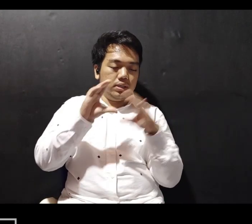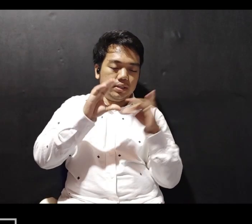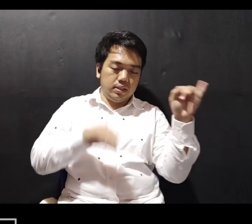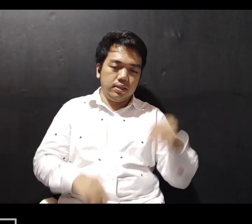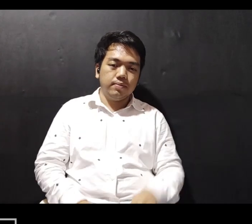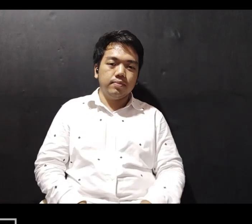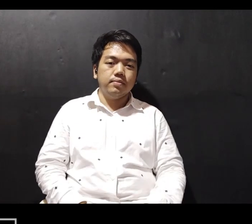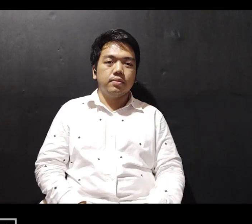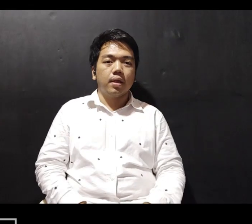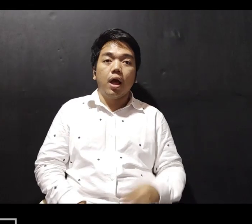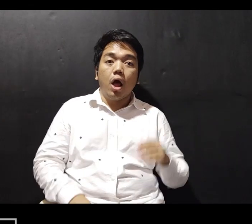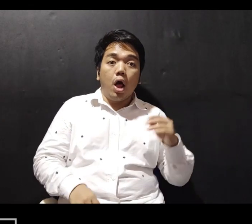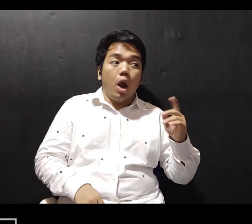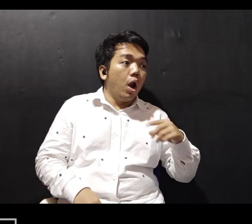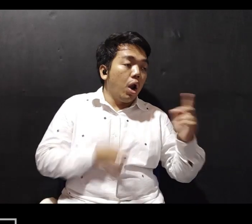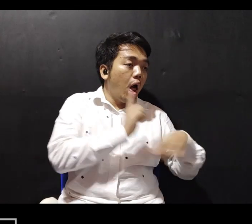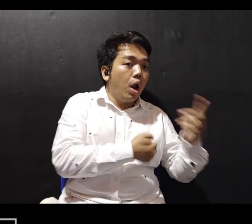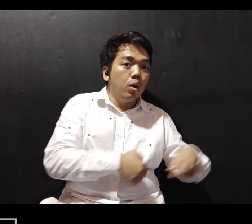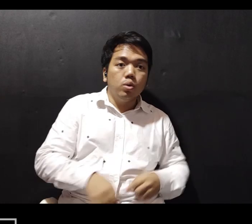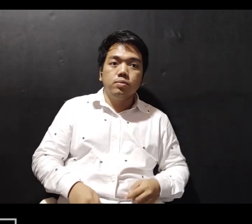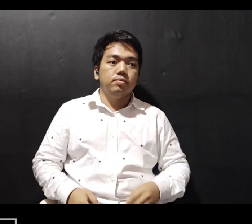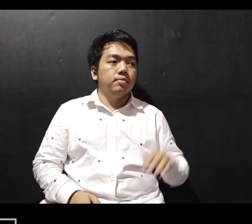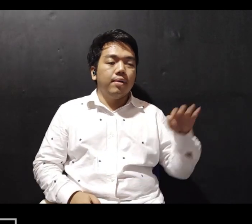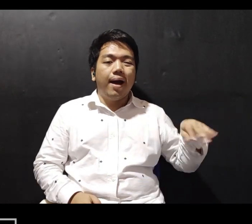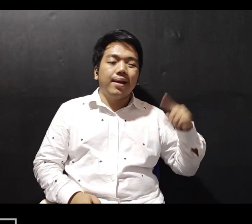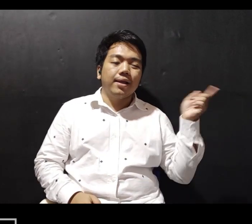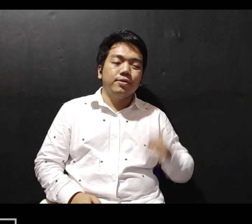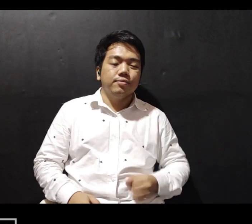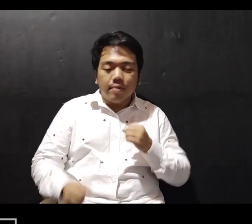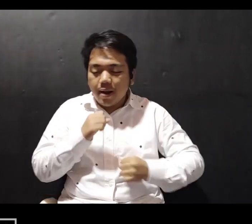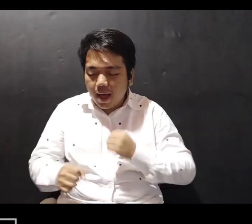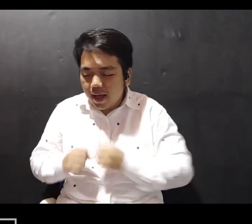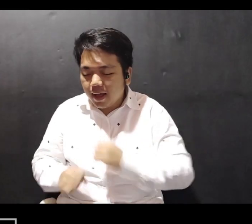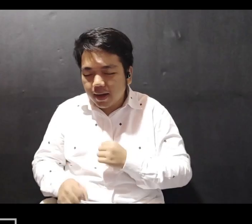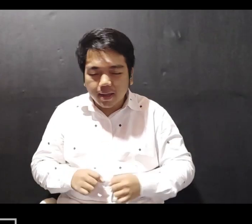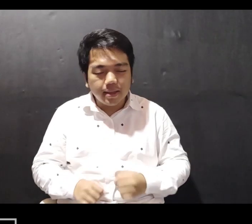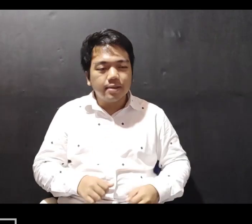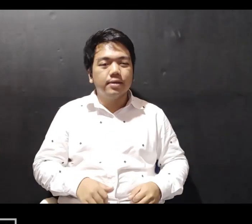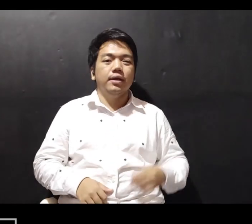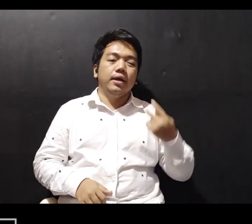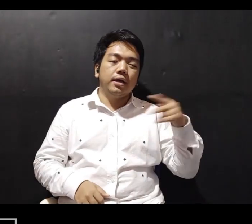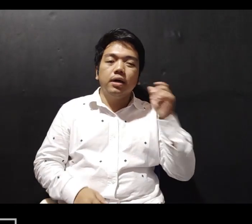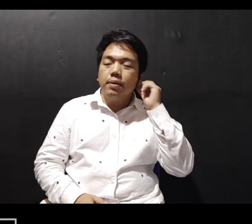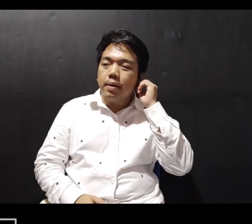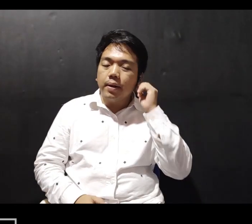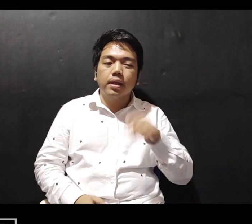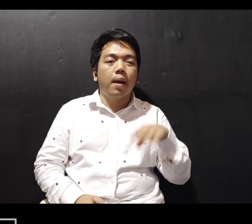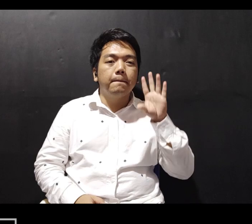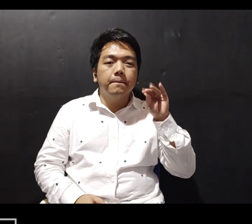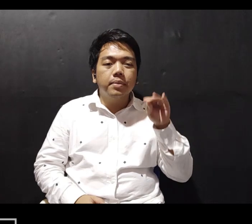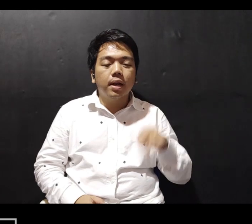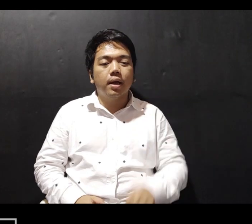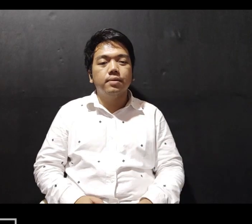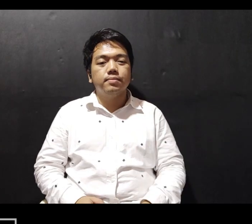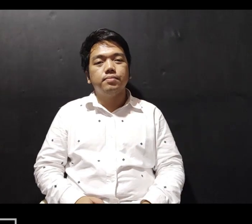berkata, "Mam, coba tebak." Dia berteriak. Dan kemudian anak itu ternyata mengatakan sesuatu